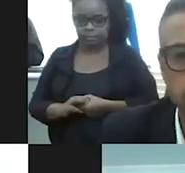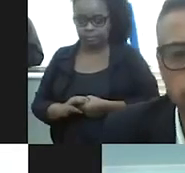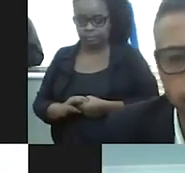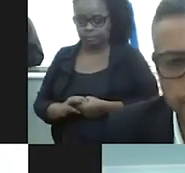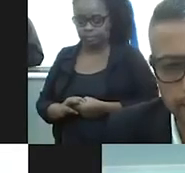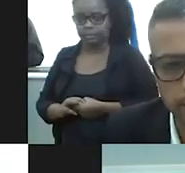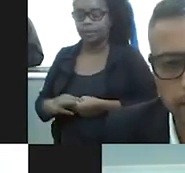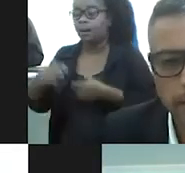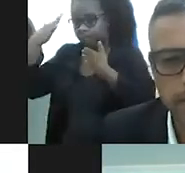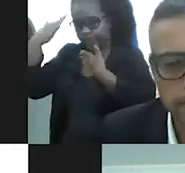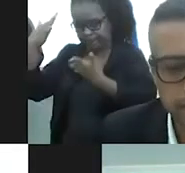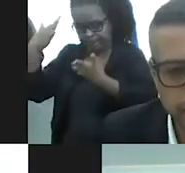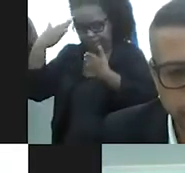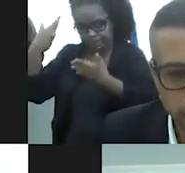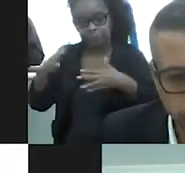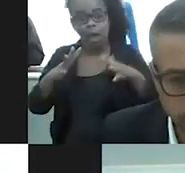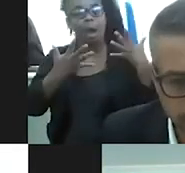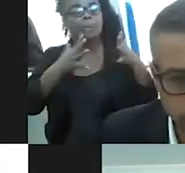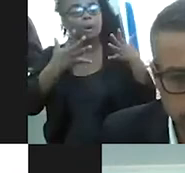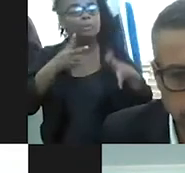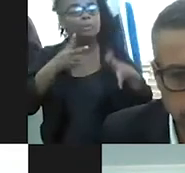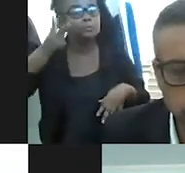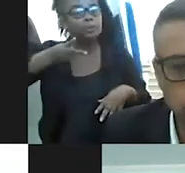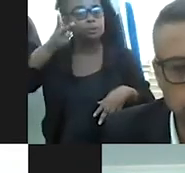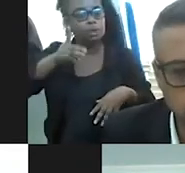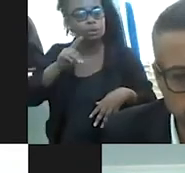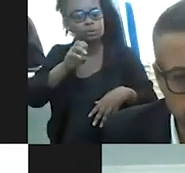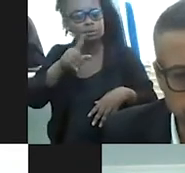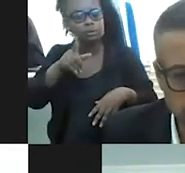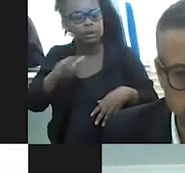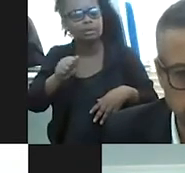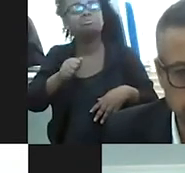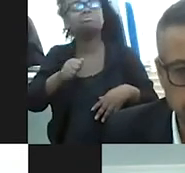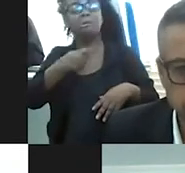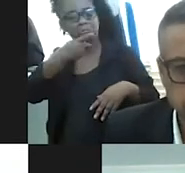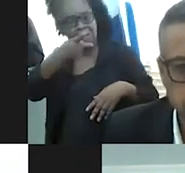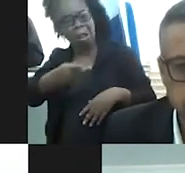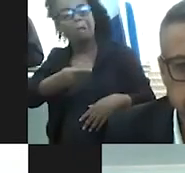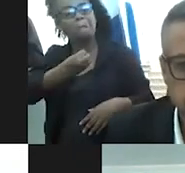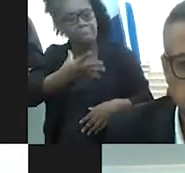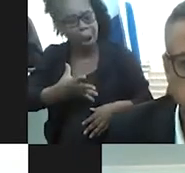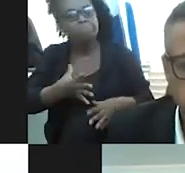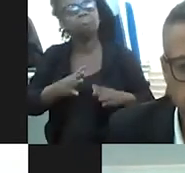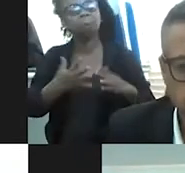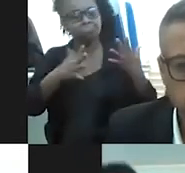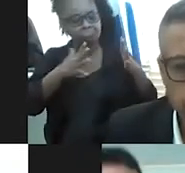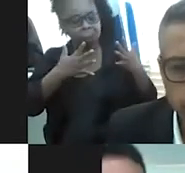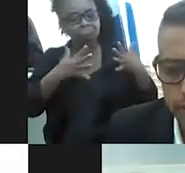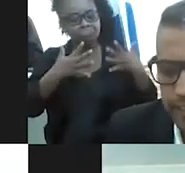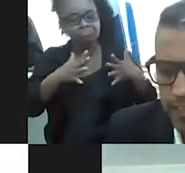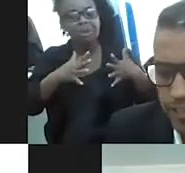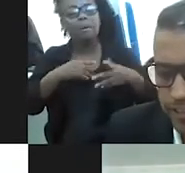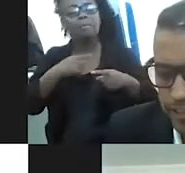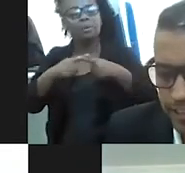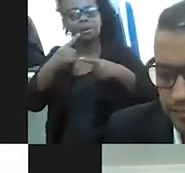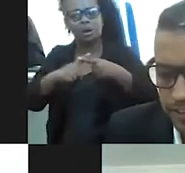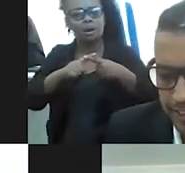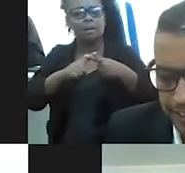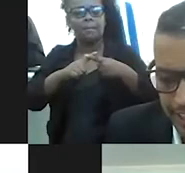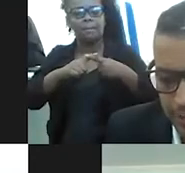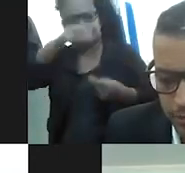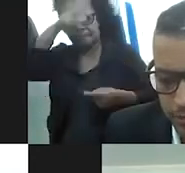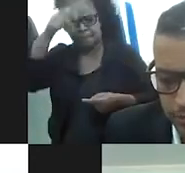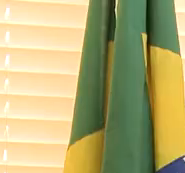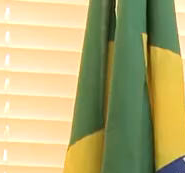Obrigado, obrigado. Parabéns, vereadora Delsa, muito bem colocado pela senhora. Nosso prefeito Austin Reis, que tem